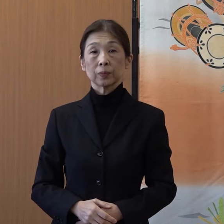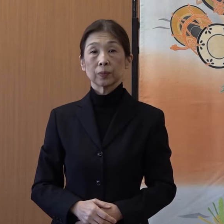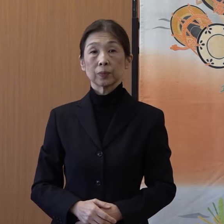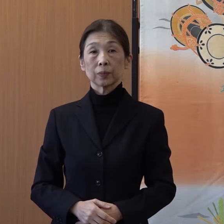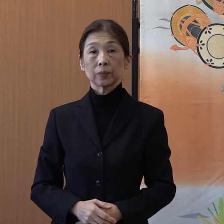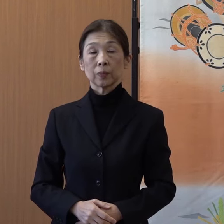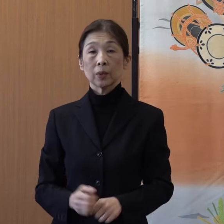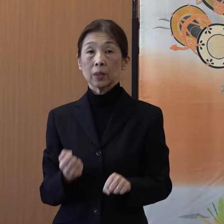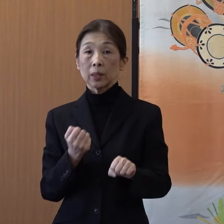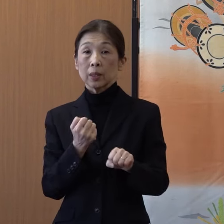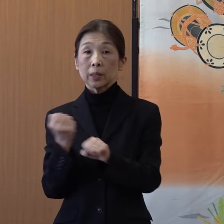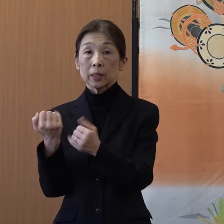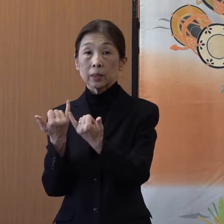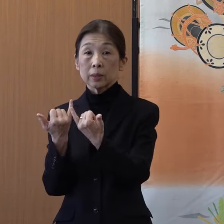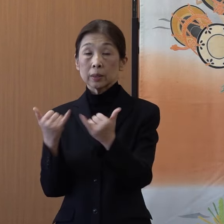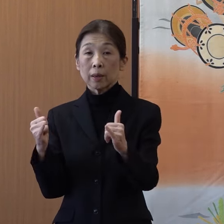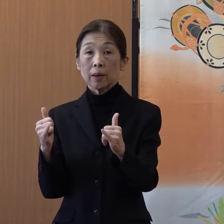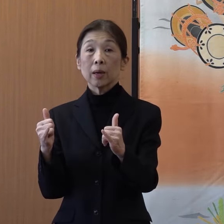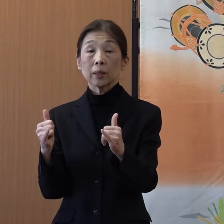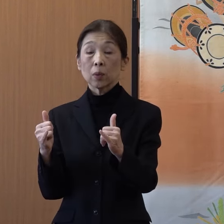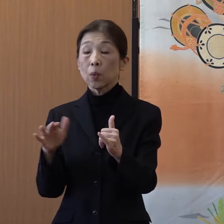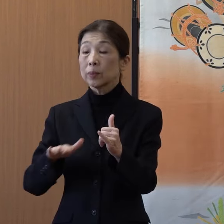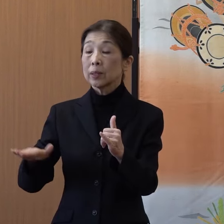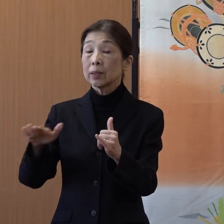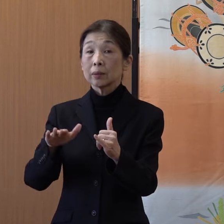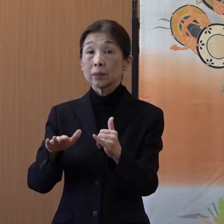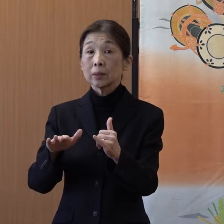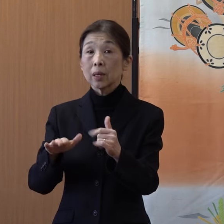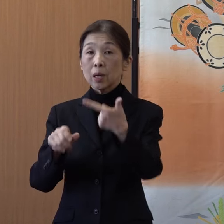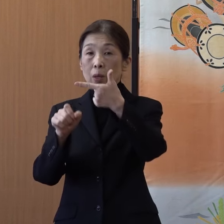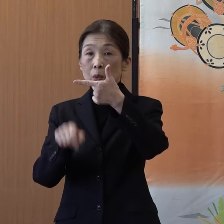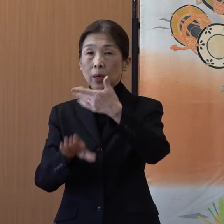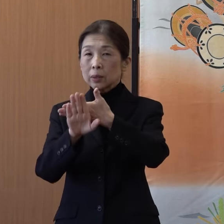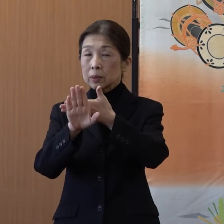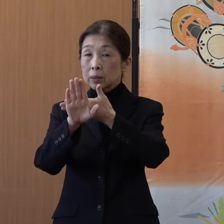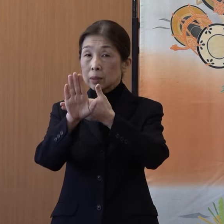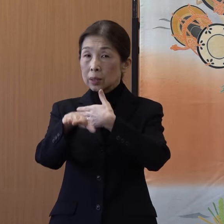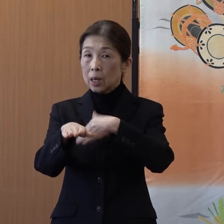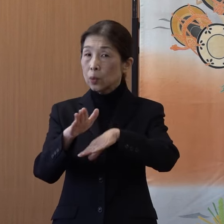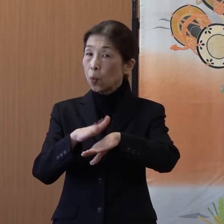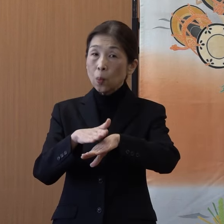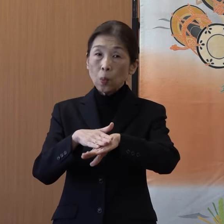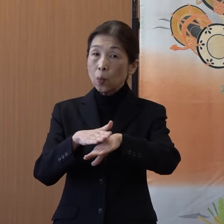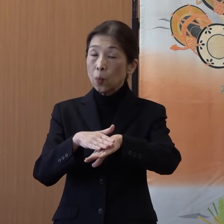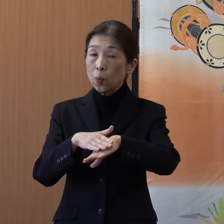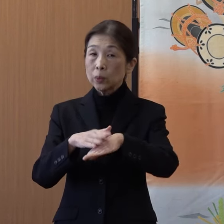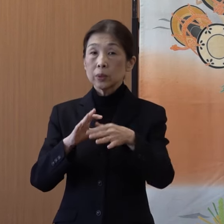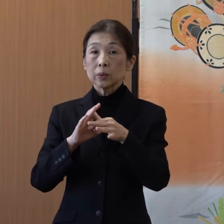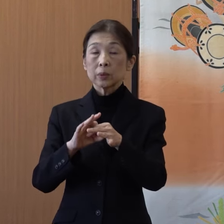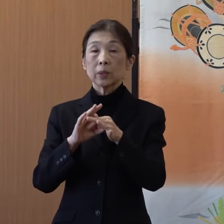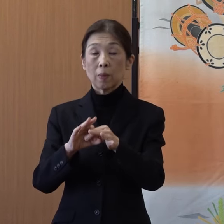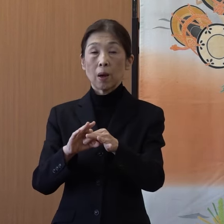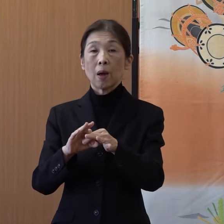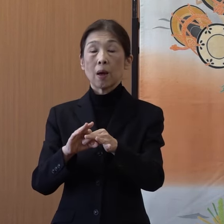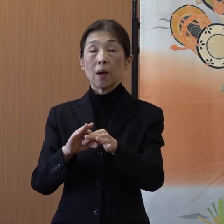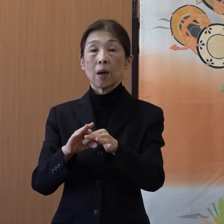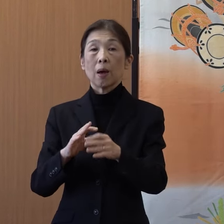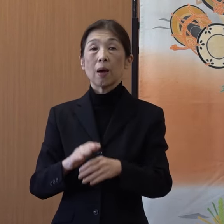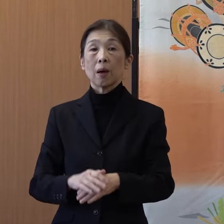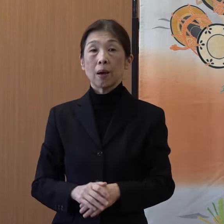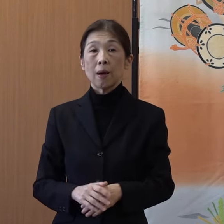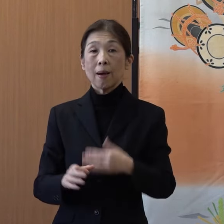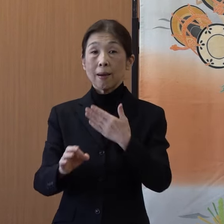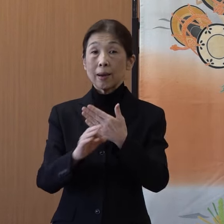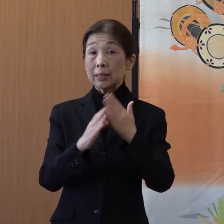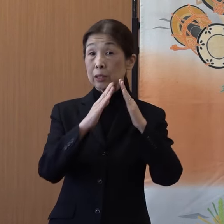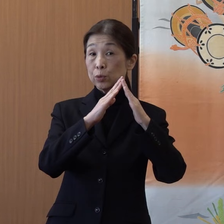この避難されている方々に、今後6月以降にどうされるかということも、これは仮設住